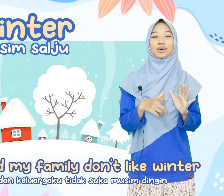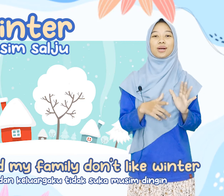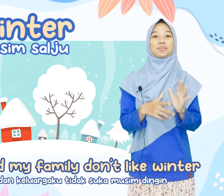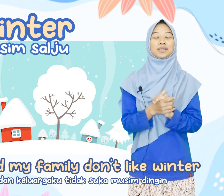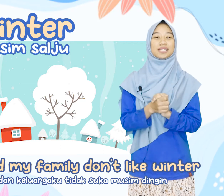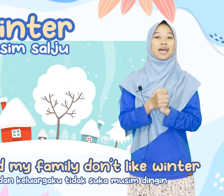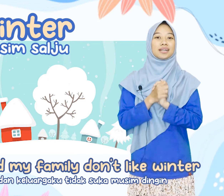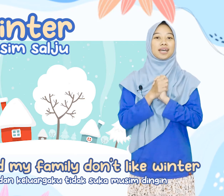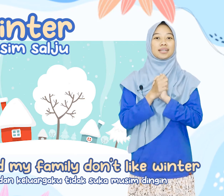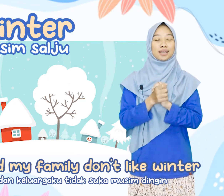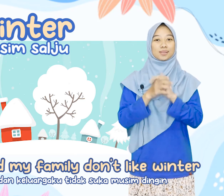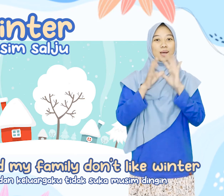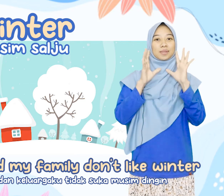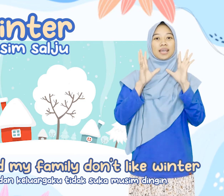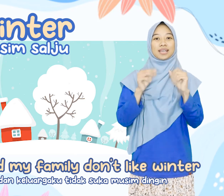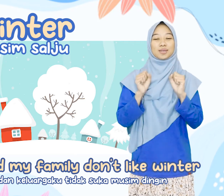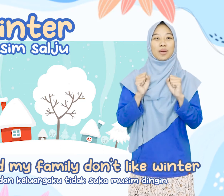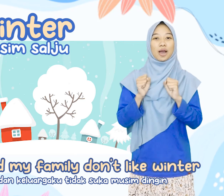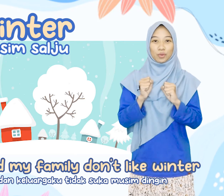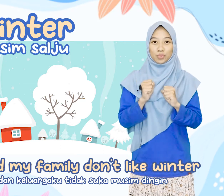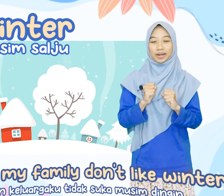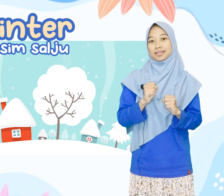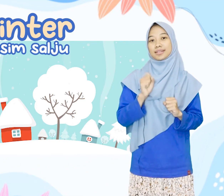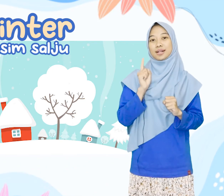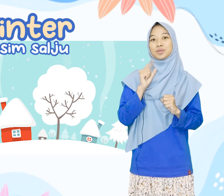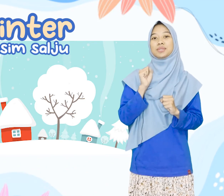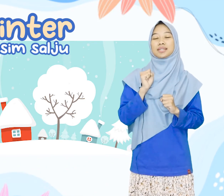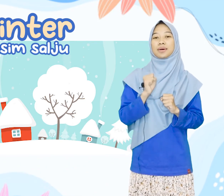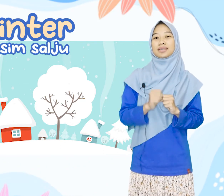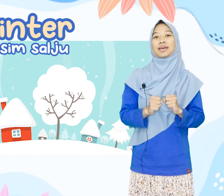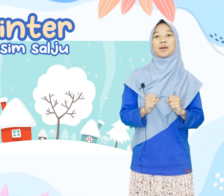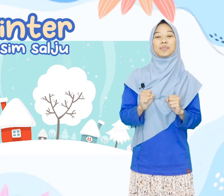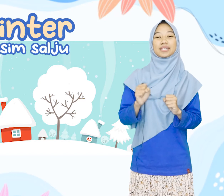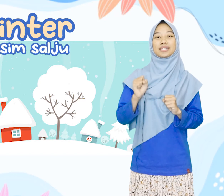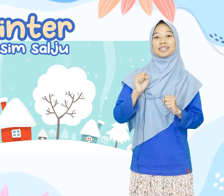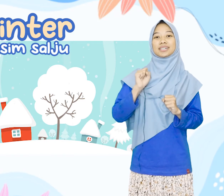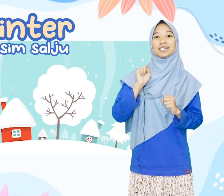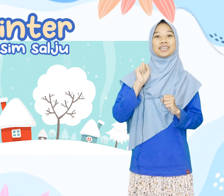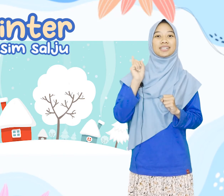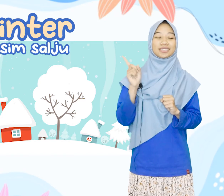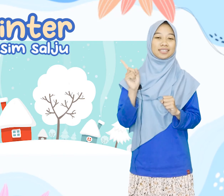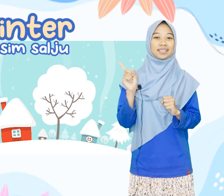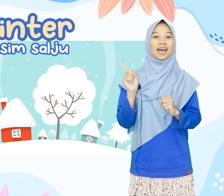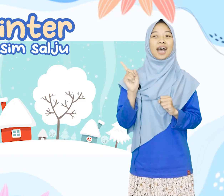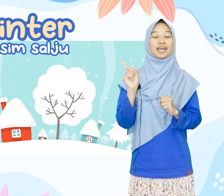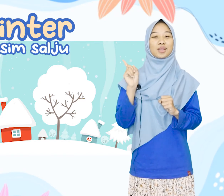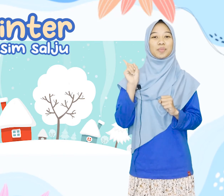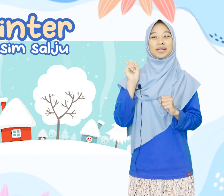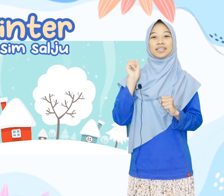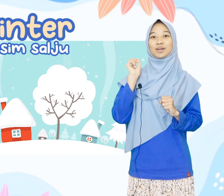Kalau misalnya adik-adik atau sahabat Genaichi mau merasakan salju, bisa banget pergi ke Inggris atau pergi ke